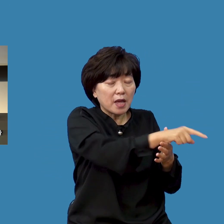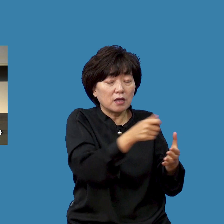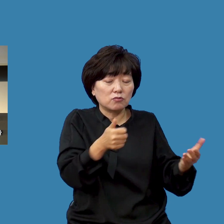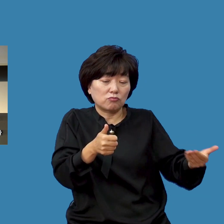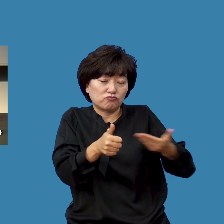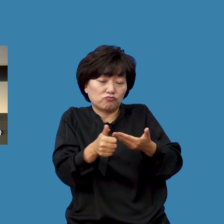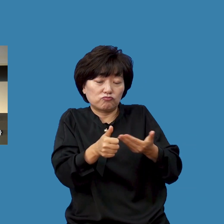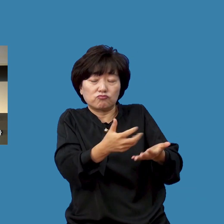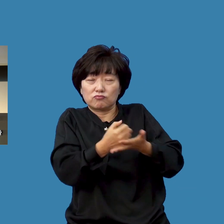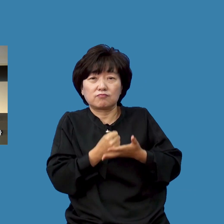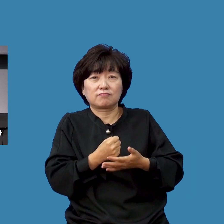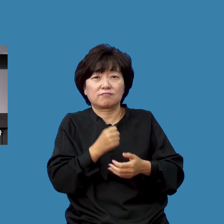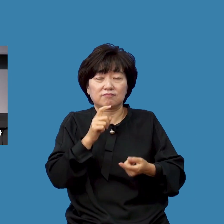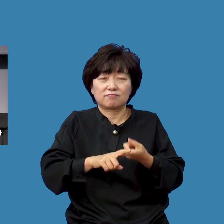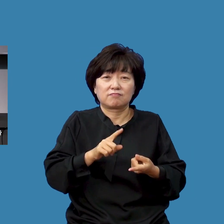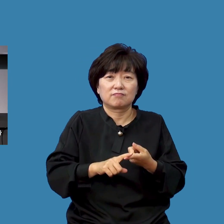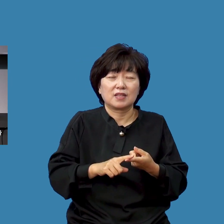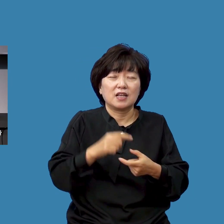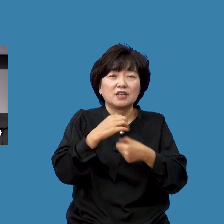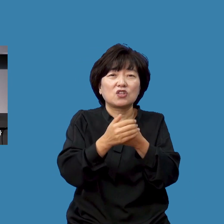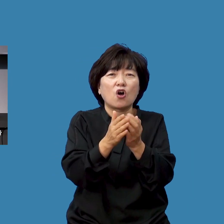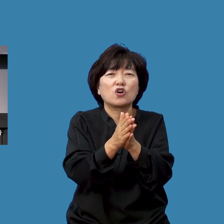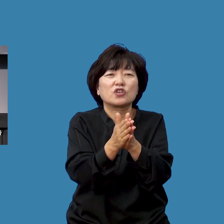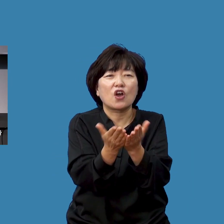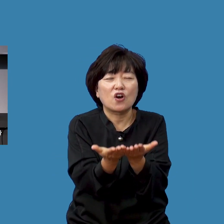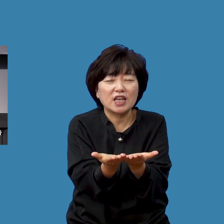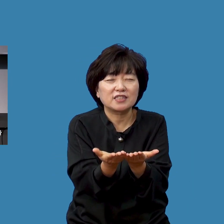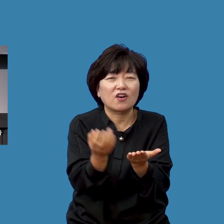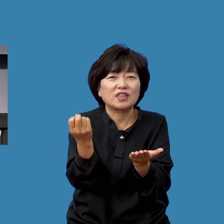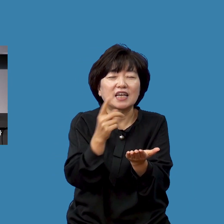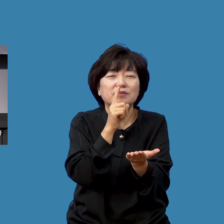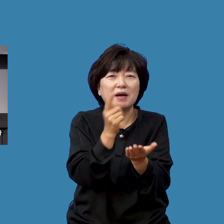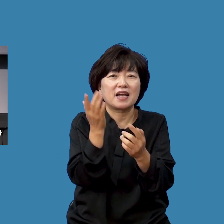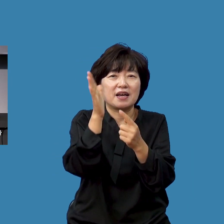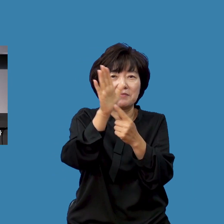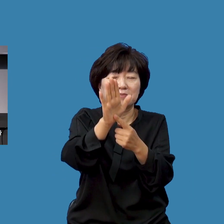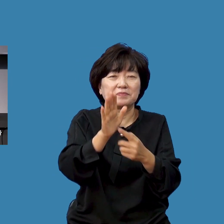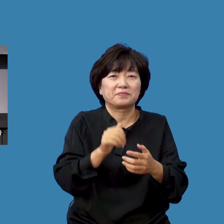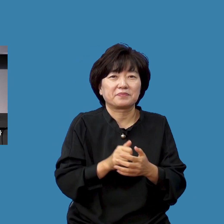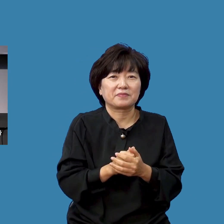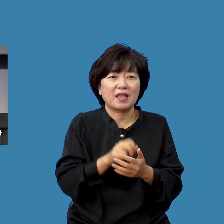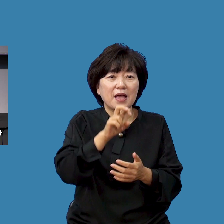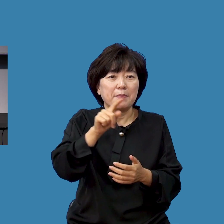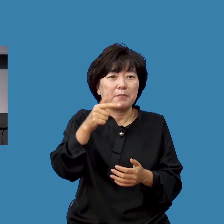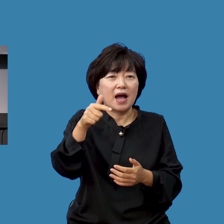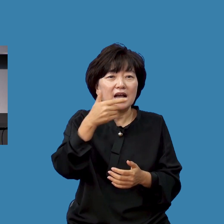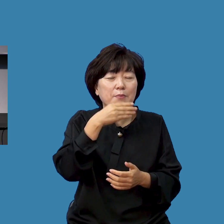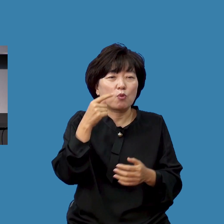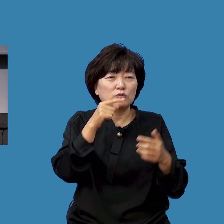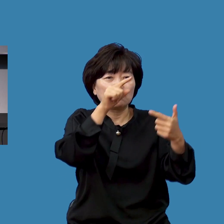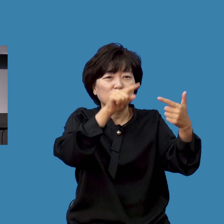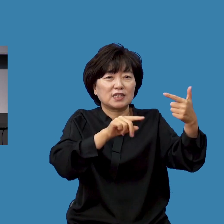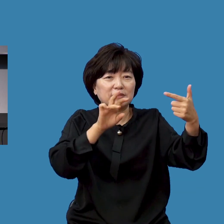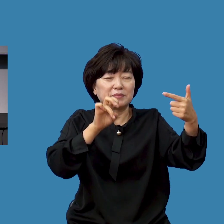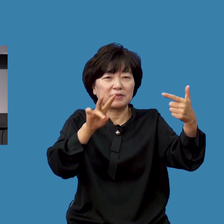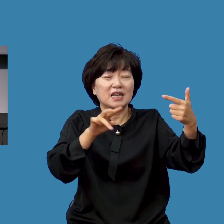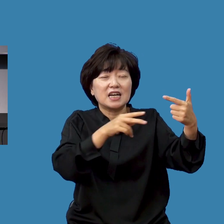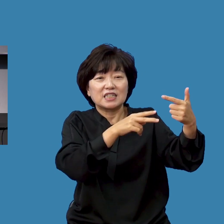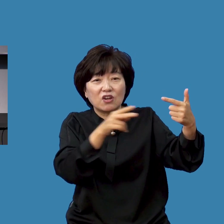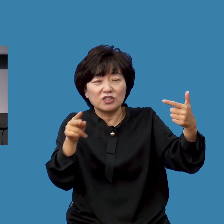하신다는 거야. 이것을 성경에서는 다르게 어떻게 표현했냐면, 여러분 잘 아시는 마가복음 6장 34절